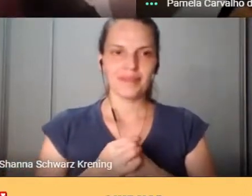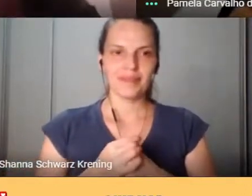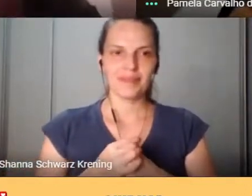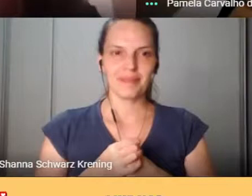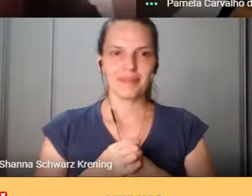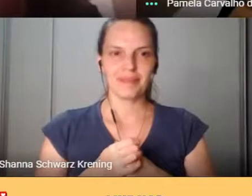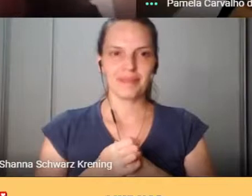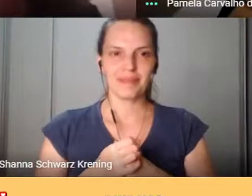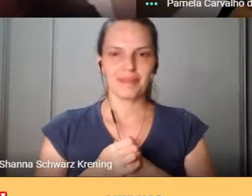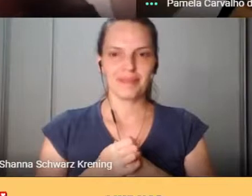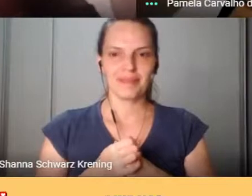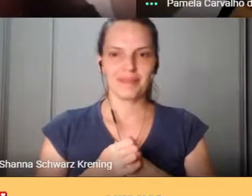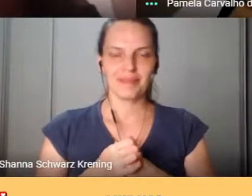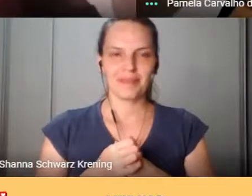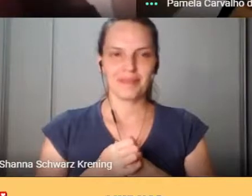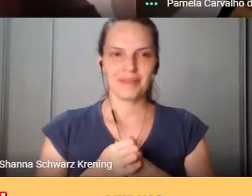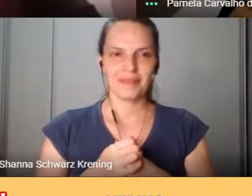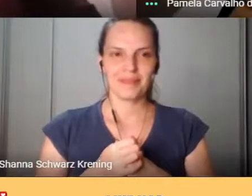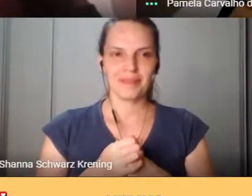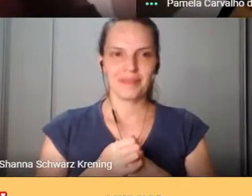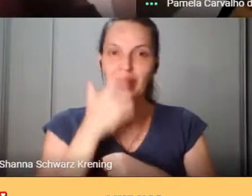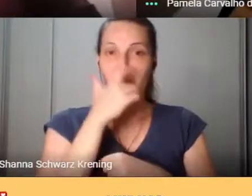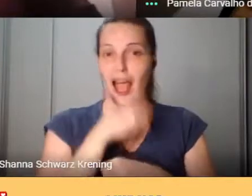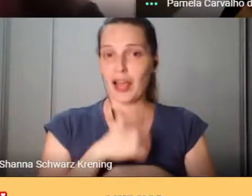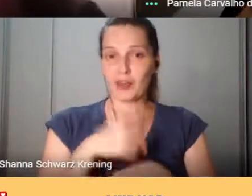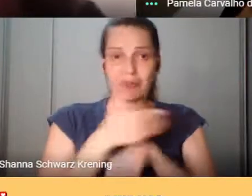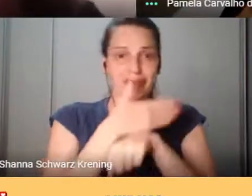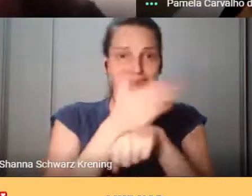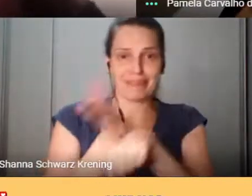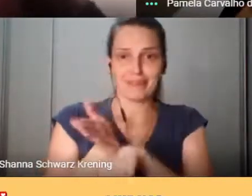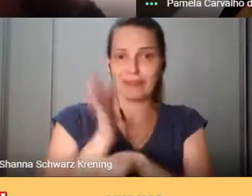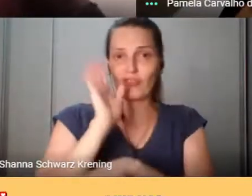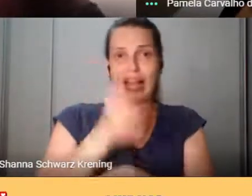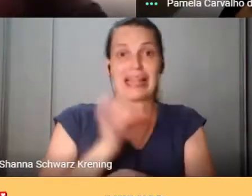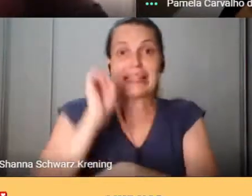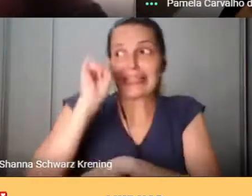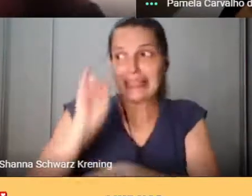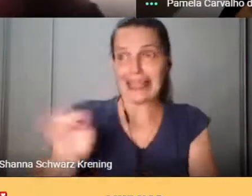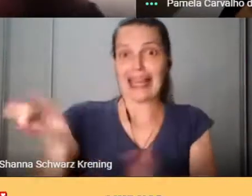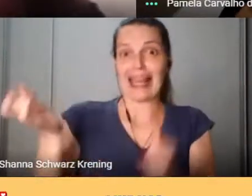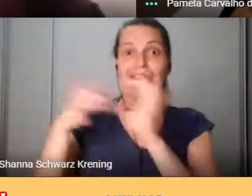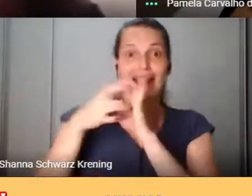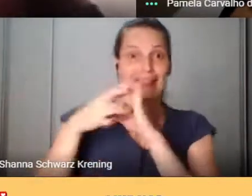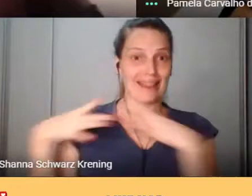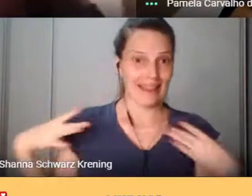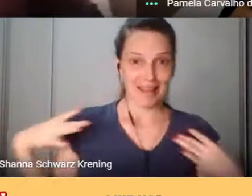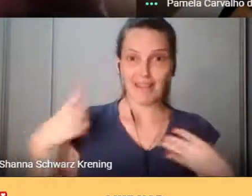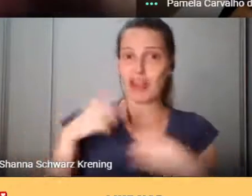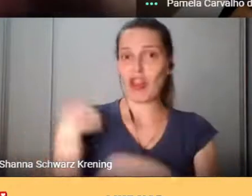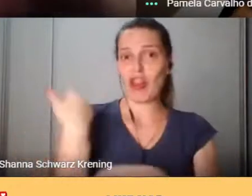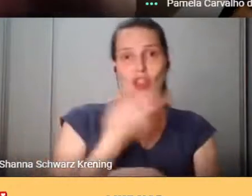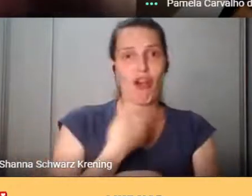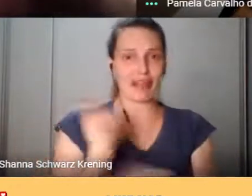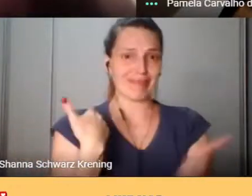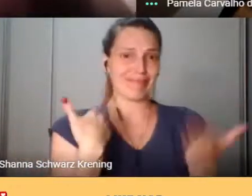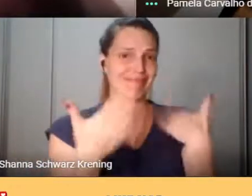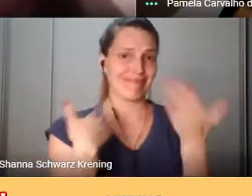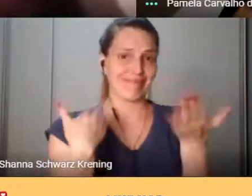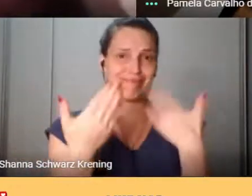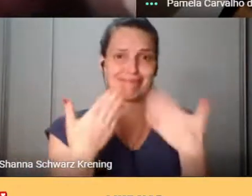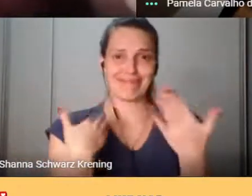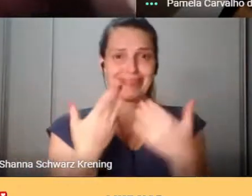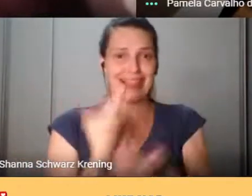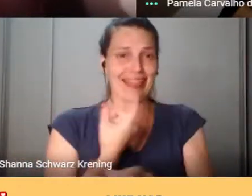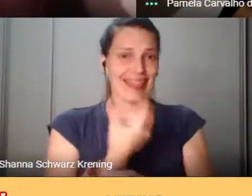Nos passamos, pessoal, se deixar, a gente vai conversando, né, um tempão. Mas, por